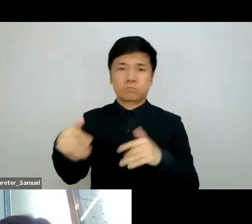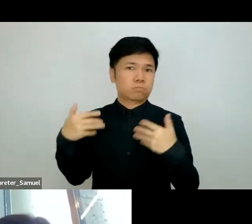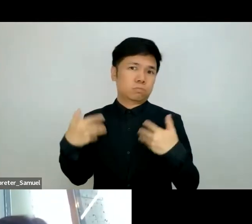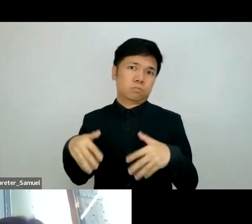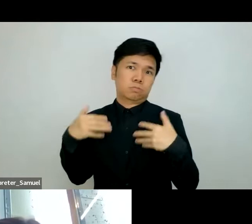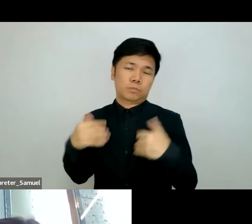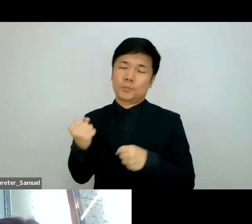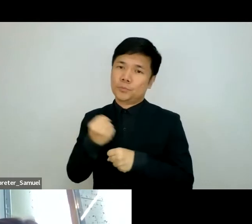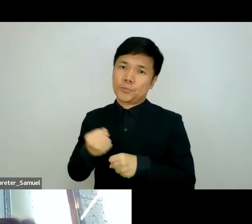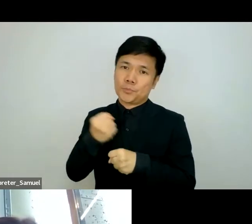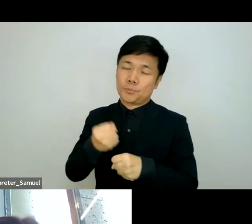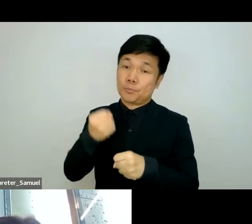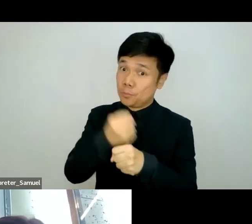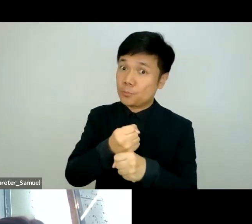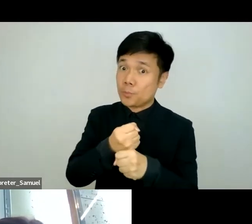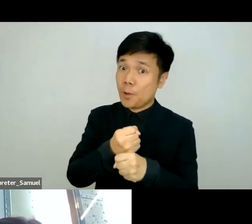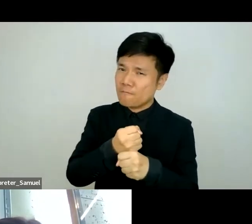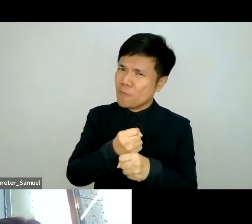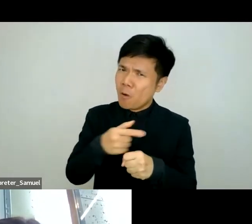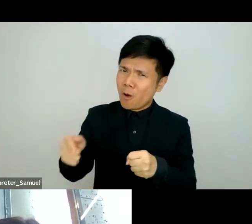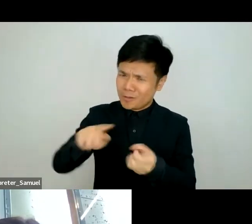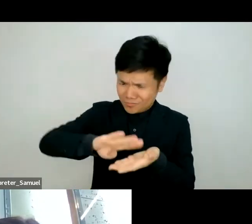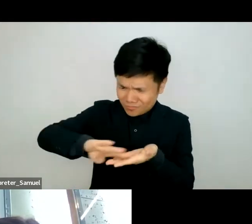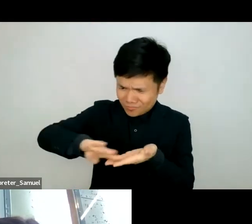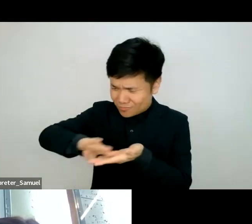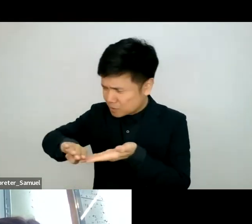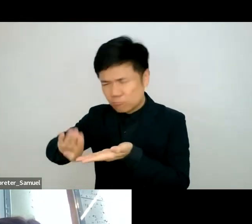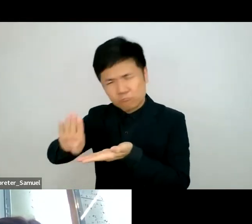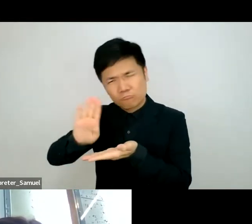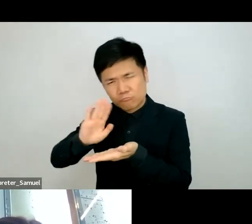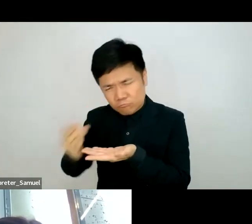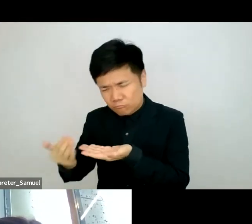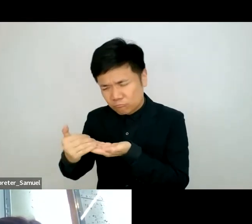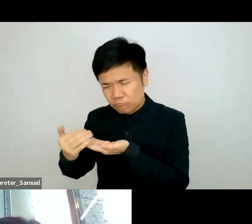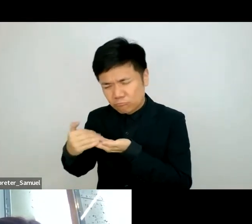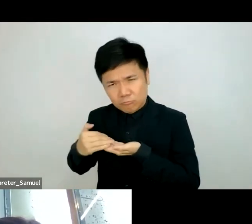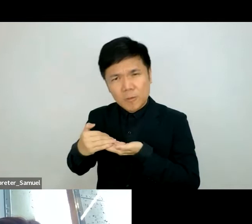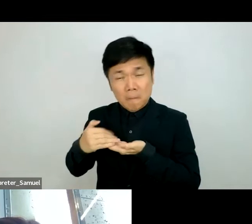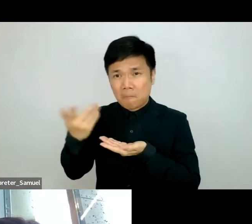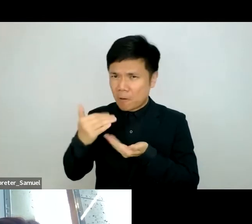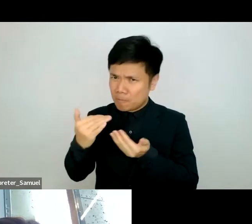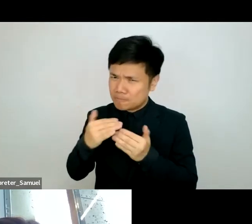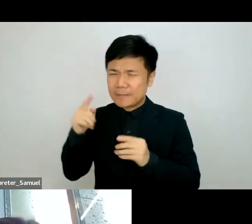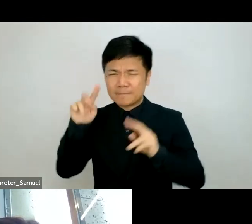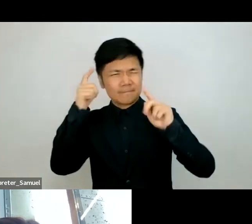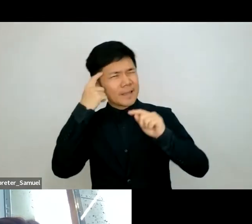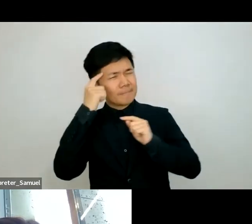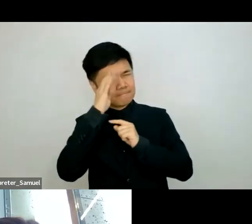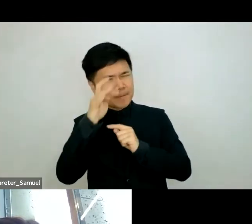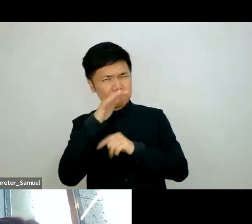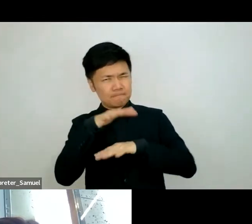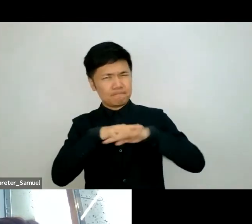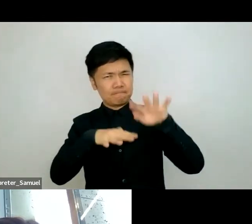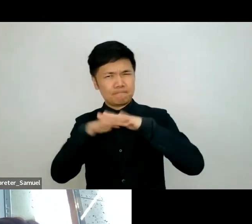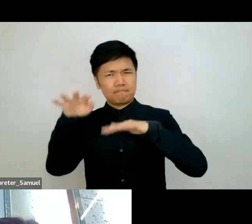de l'Association nationale pour les femmes indigènes